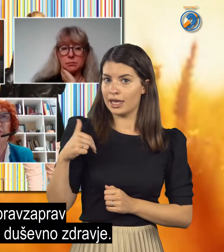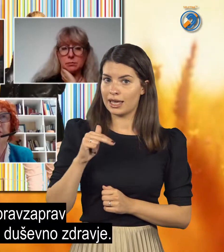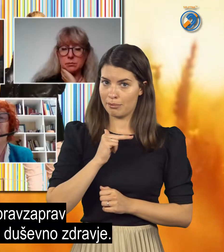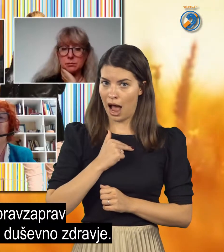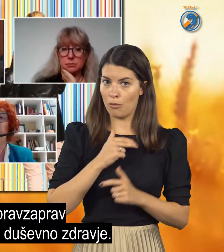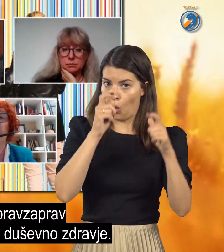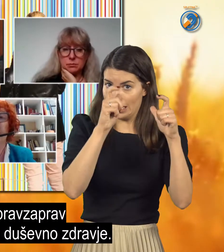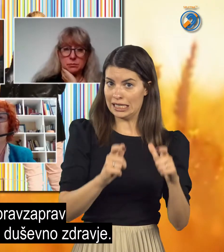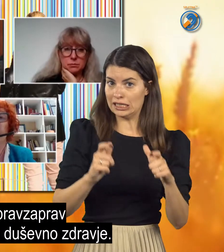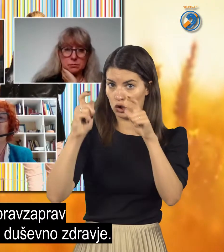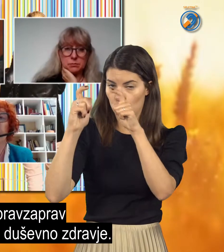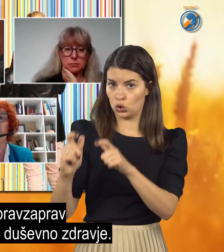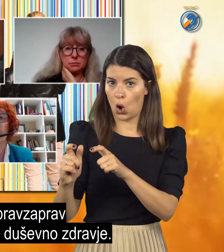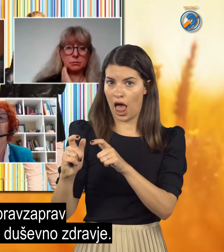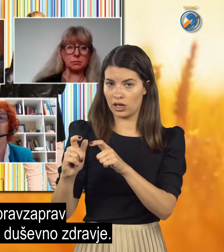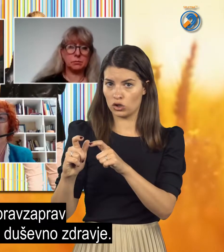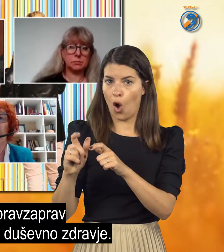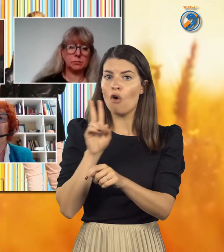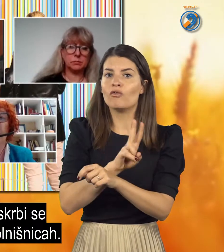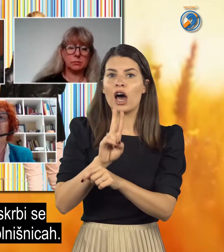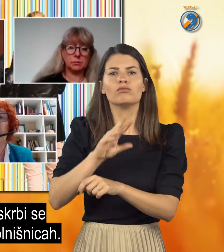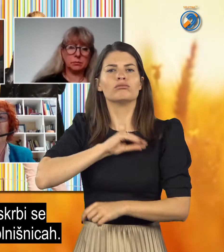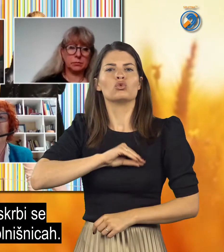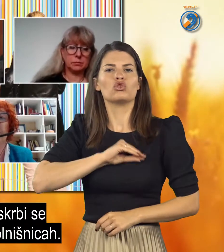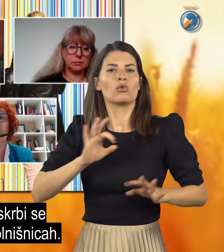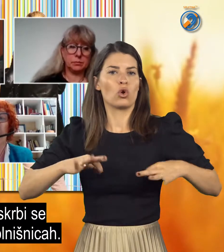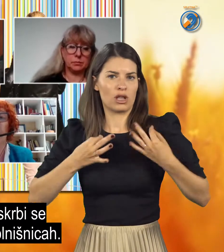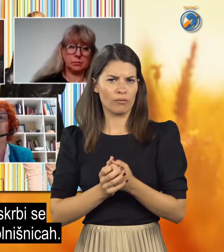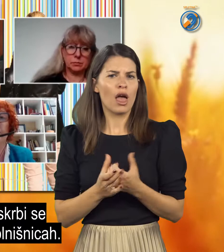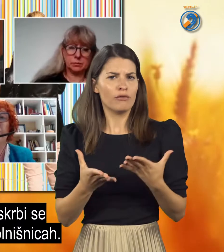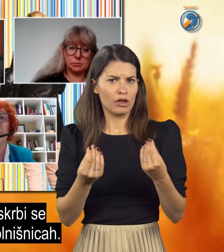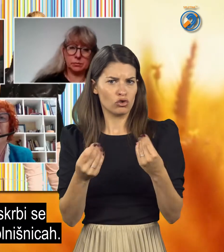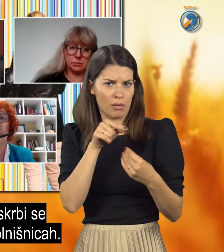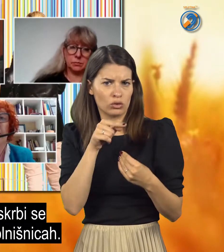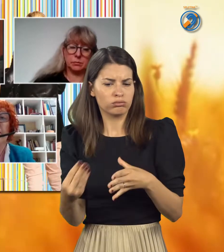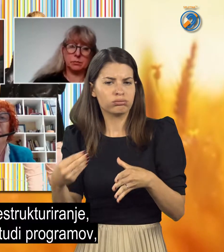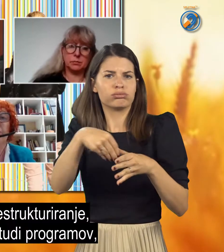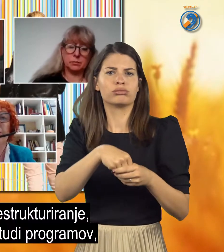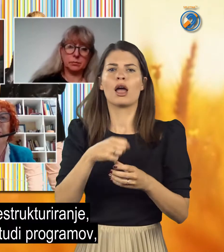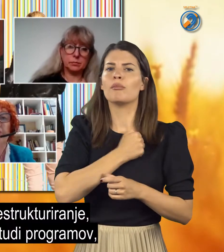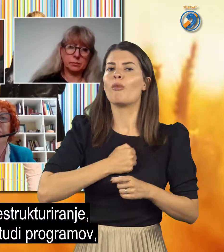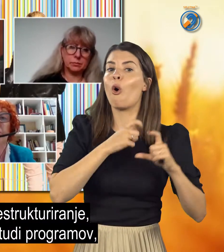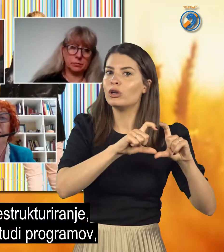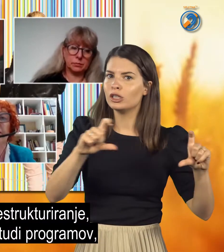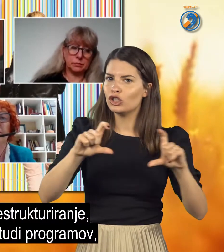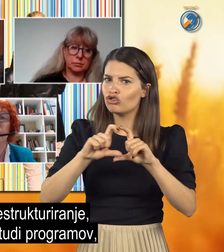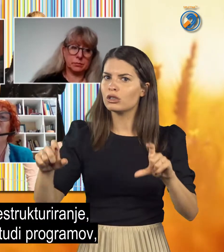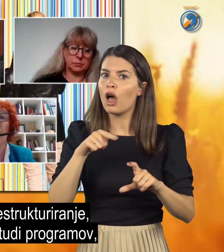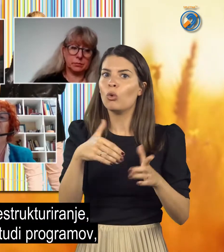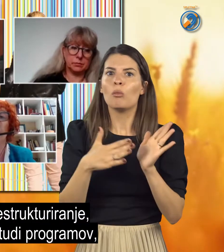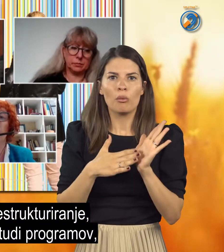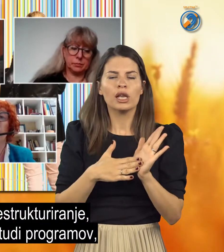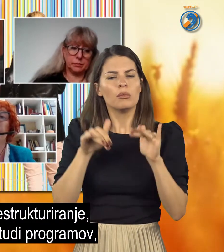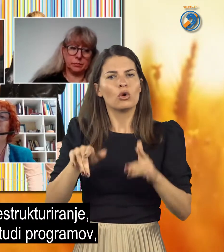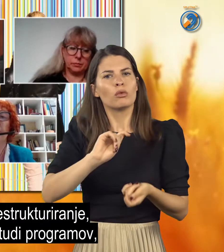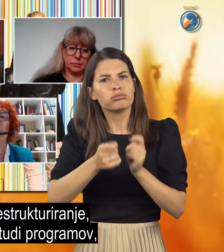pravzaprav institucionalizirano duševno zdravje. Večina skrbi se izvaja v bolnišnicah in je potrebno pri strukturiranju tako